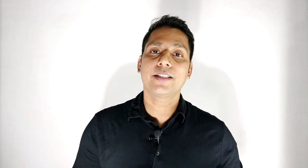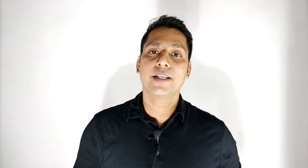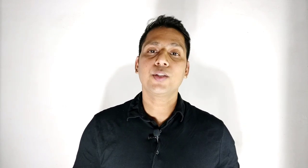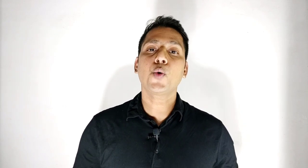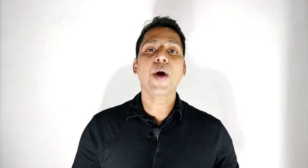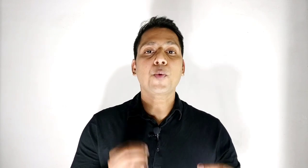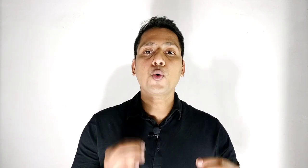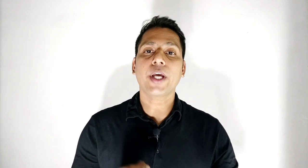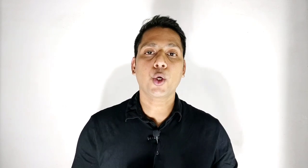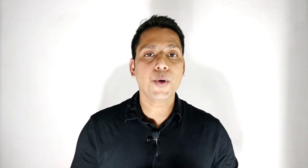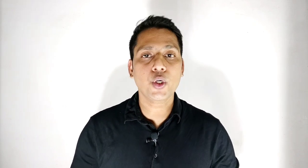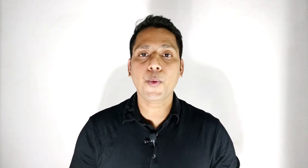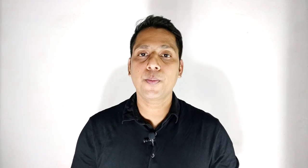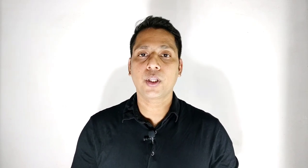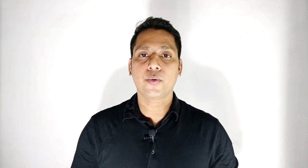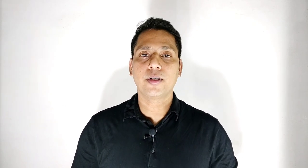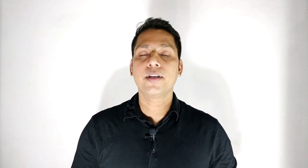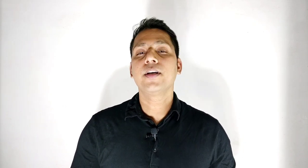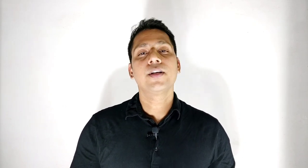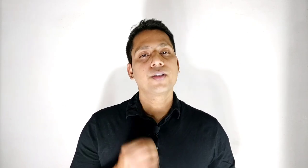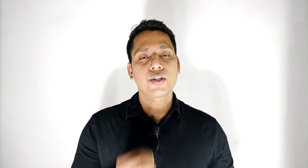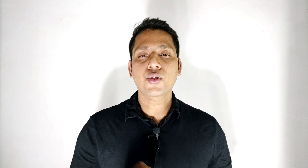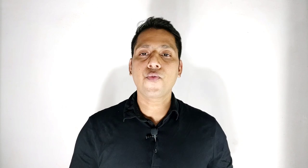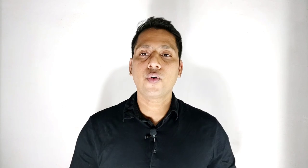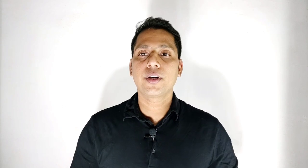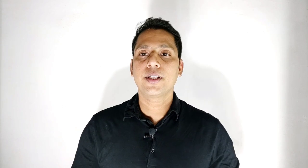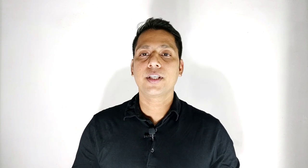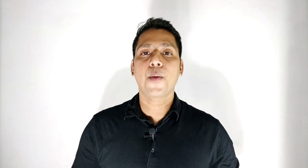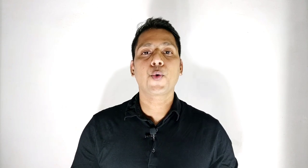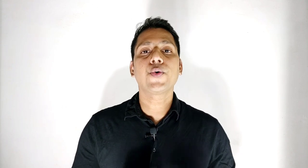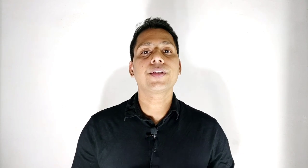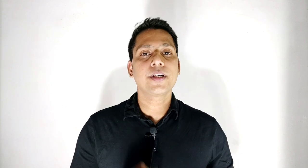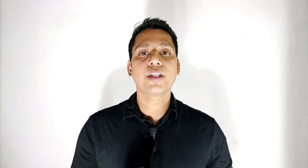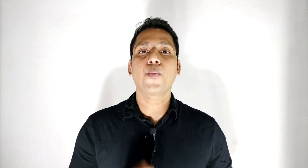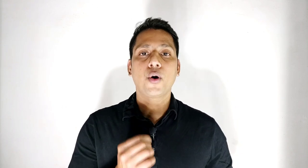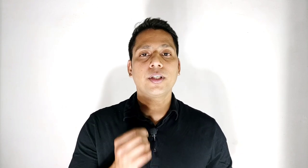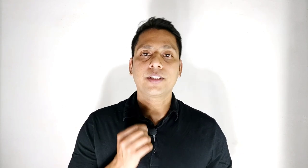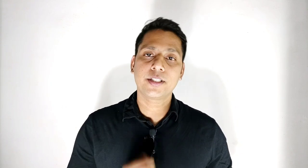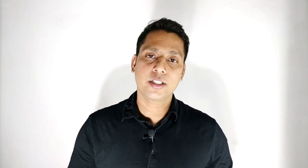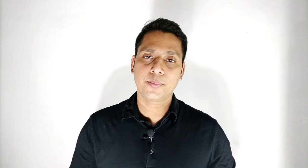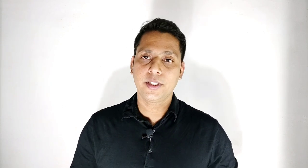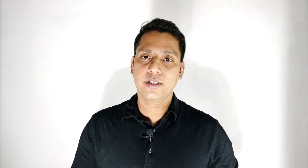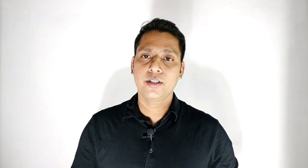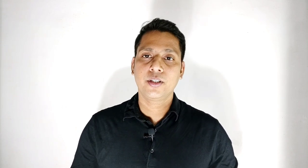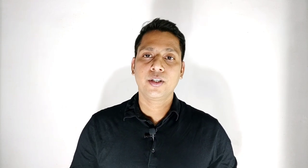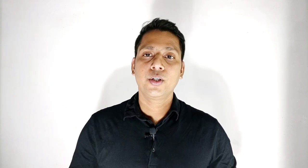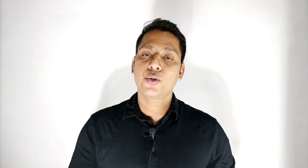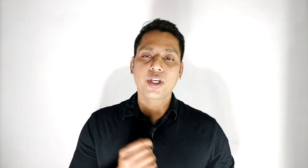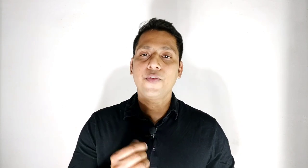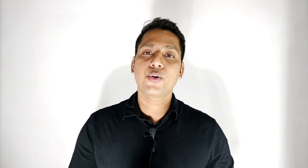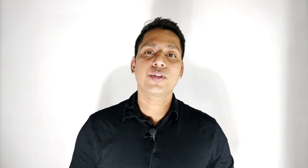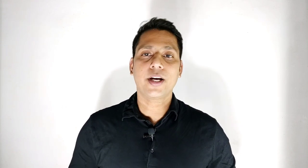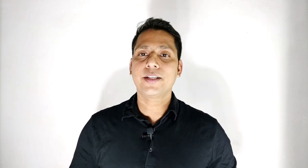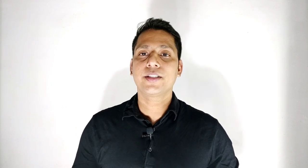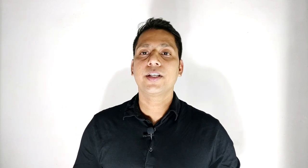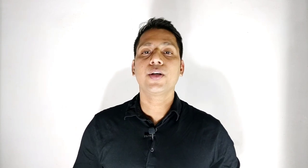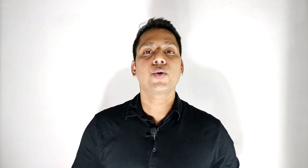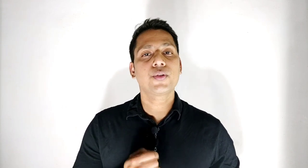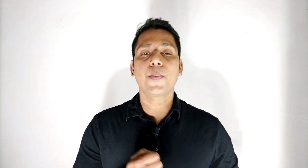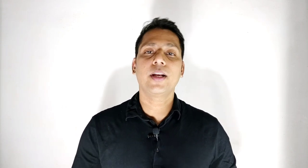रहते हैं तो मैं आपको कुछ अक्यूपेश्र पोइंट बताऊंगा जिसको फोलो करने से आपको इसके अंदर बहुत अच्छा रिजल्ट मिलेगा तो चली वीडियो को स्टार्ट करते हैं उससे